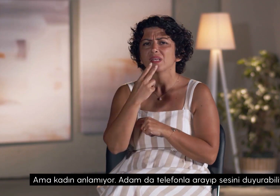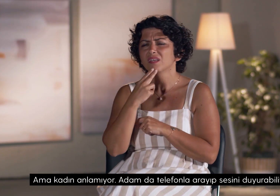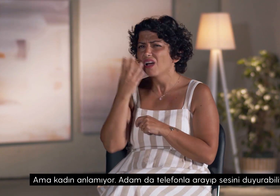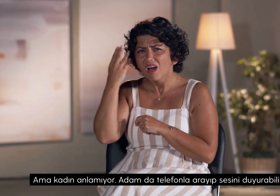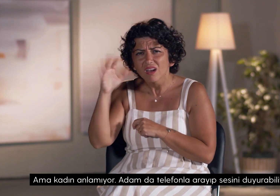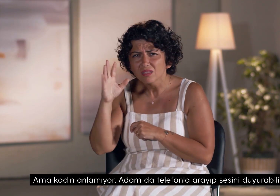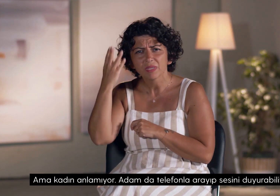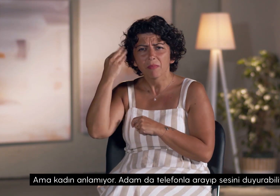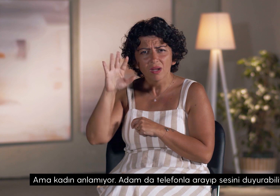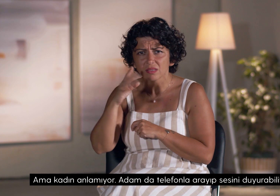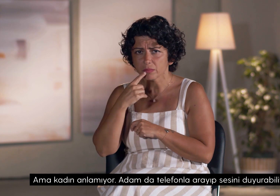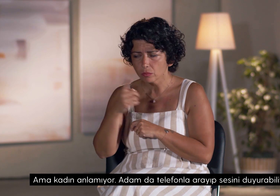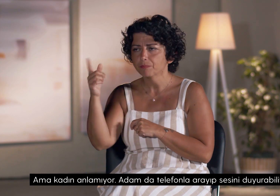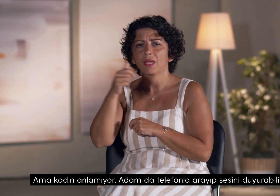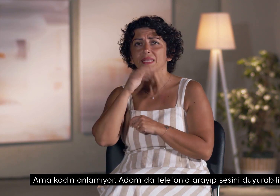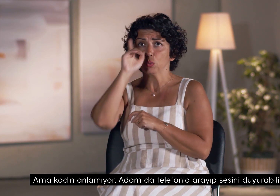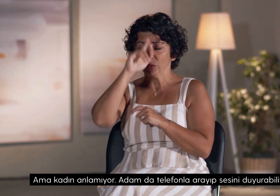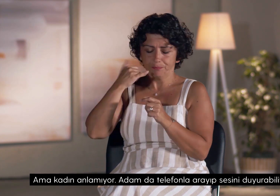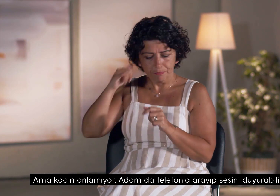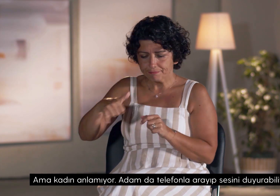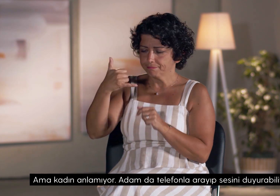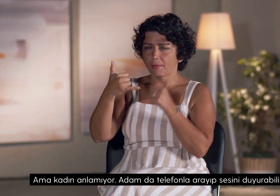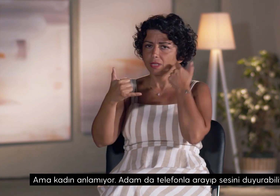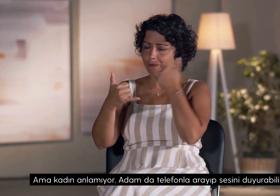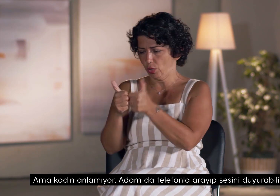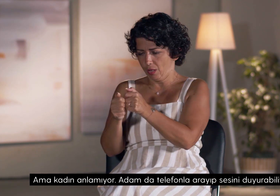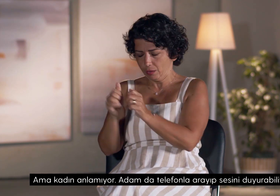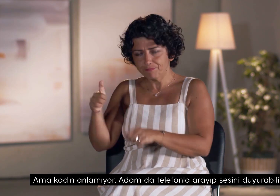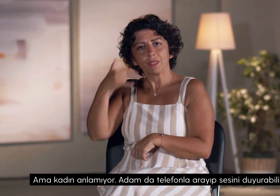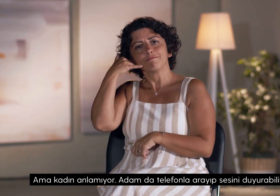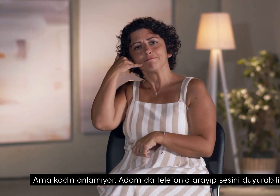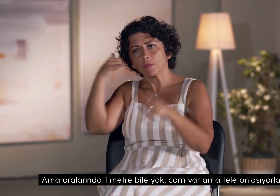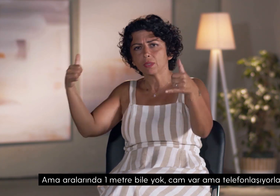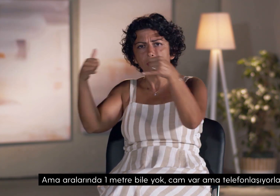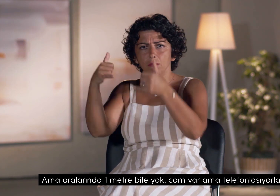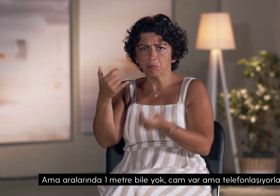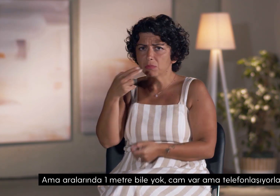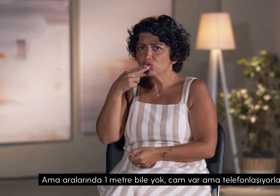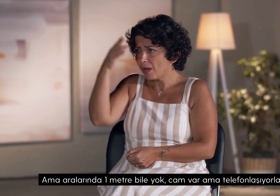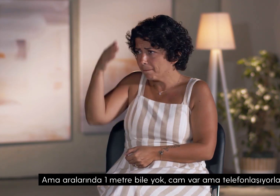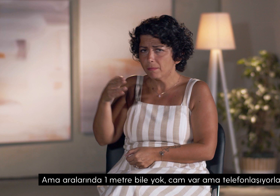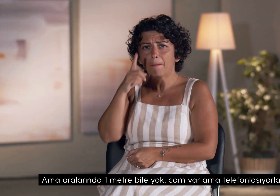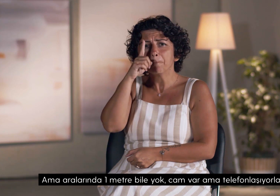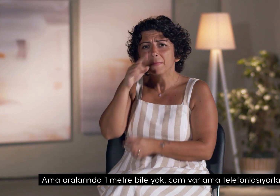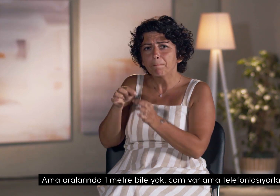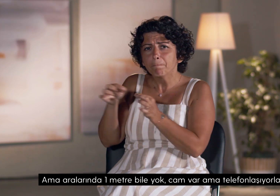Ama kadın anlamıyor. Adam da telefonla arayıp sesini duyurabiliyor. Ama aralarında bir metre bile yok. Cam var